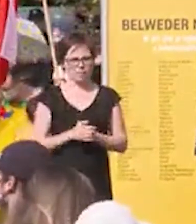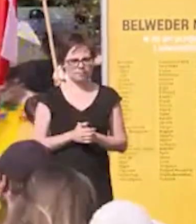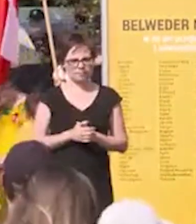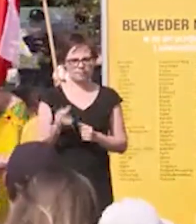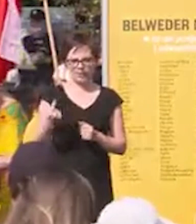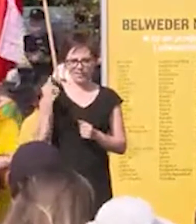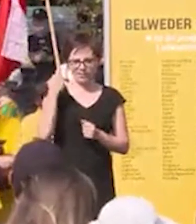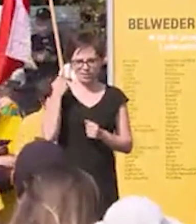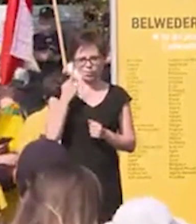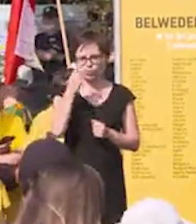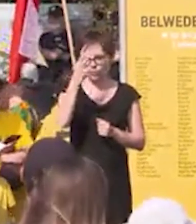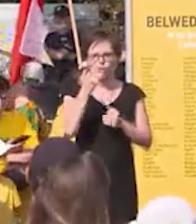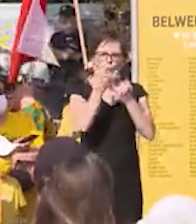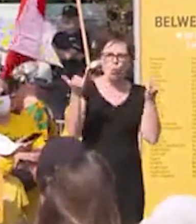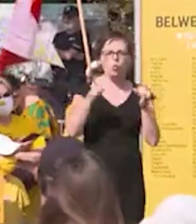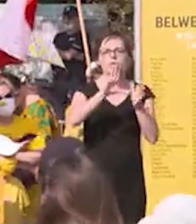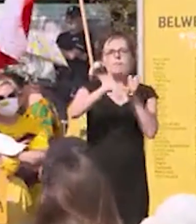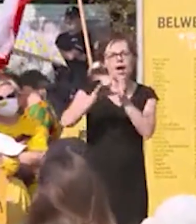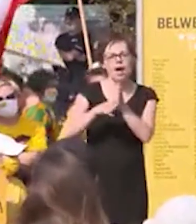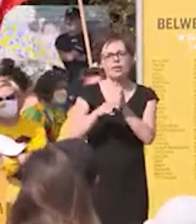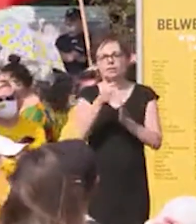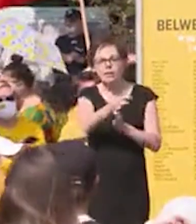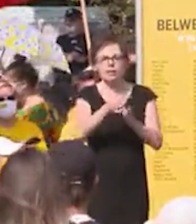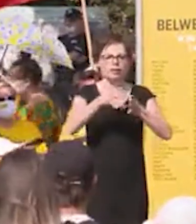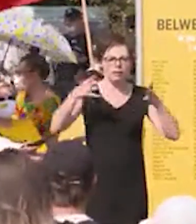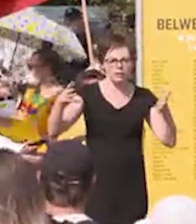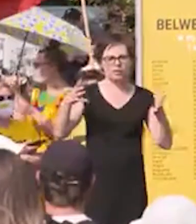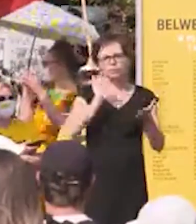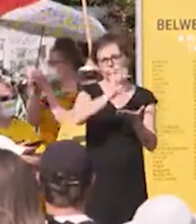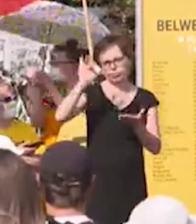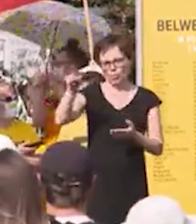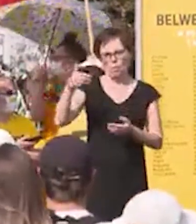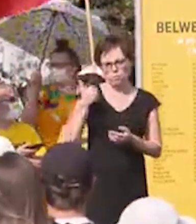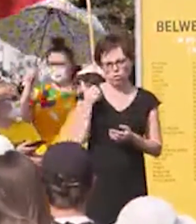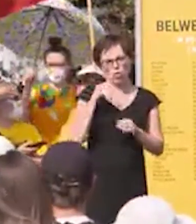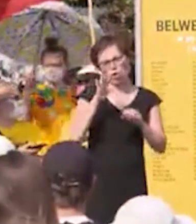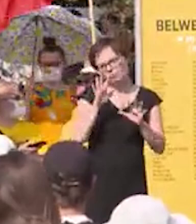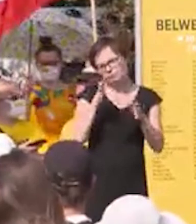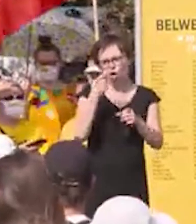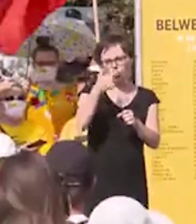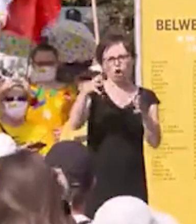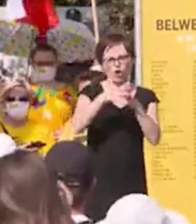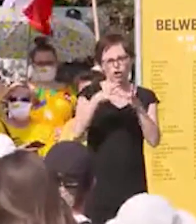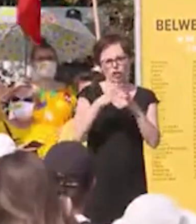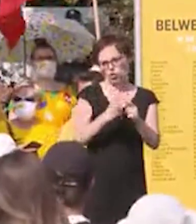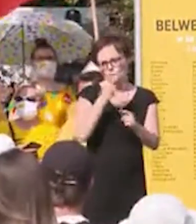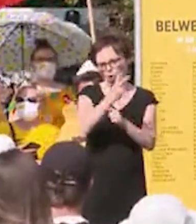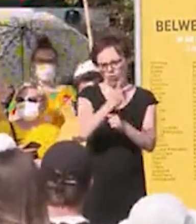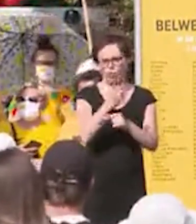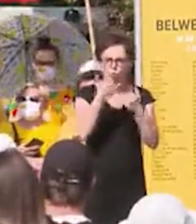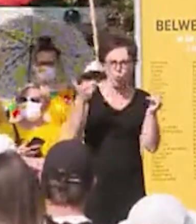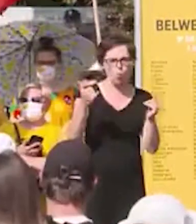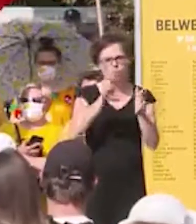mną, mamy nazwy miejscowości, ponad 110 miejscowości, w których był Belweder na